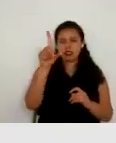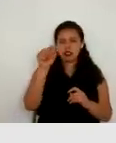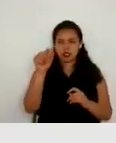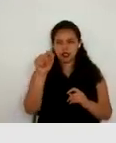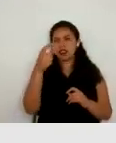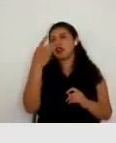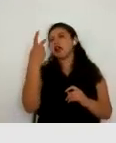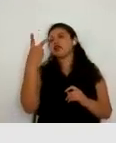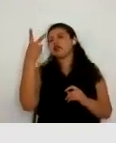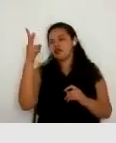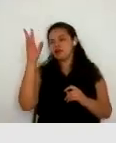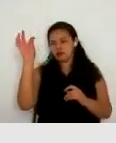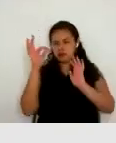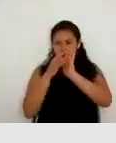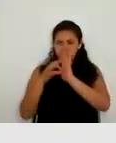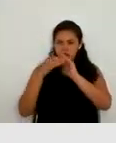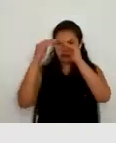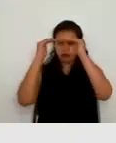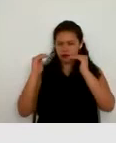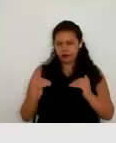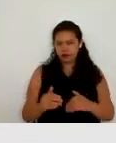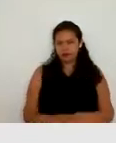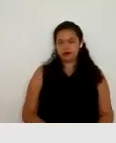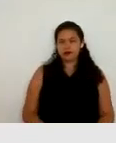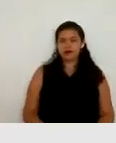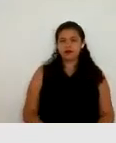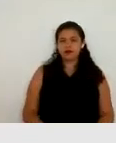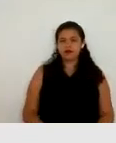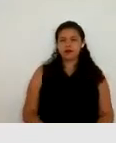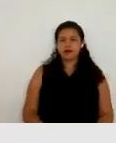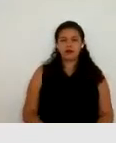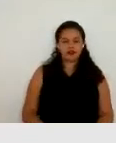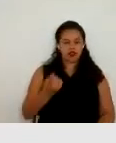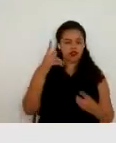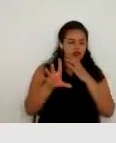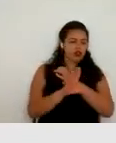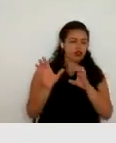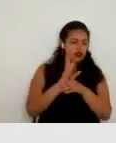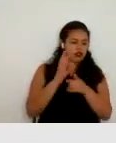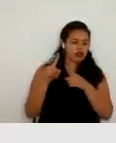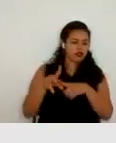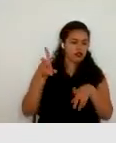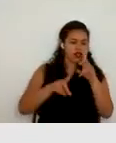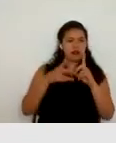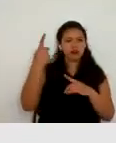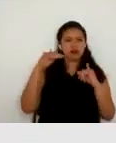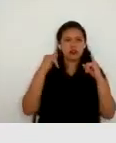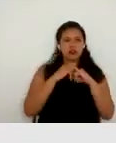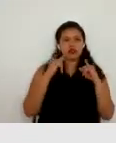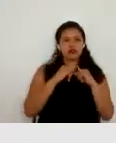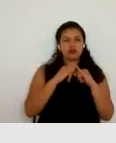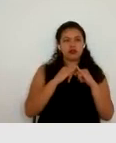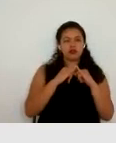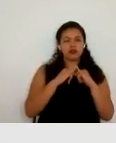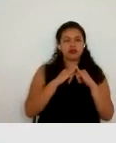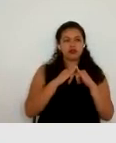dos puntos y así sucesivamente como ven hay algunas pequeñas variaciones dependiendo de la institución de que